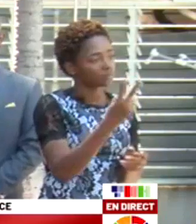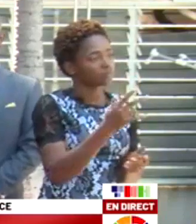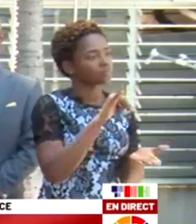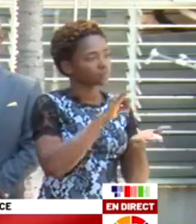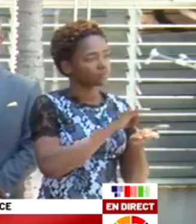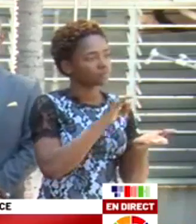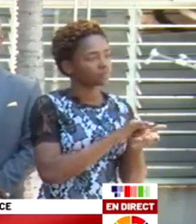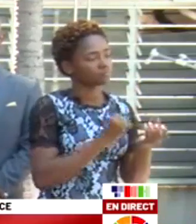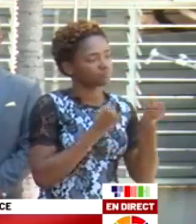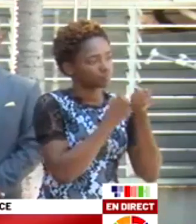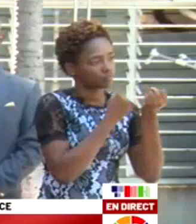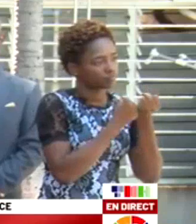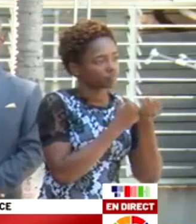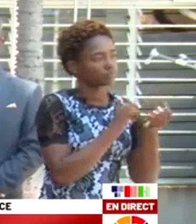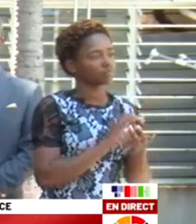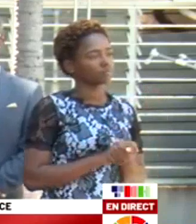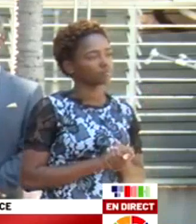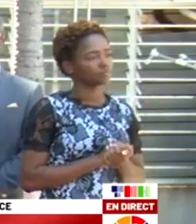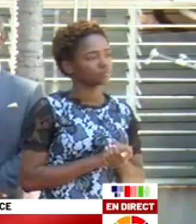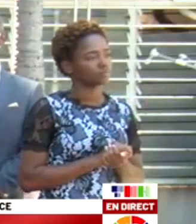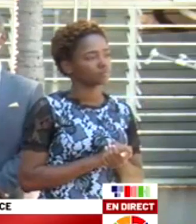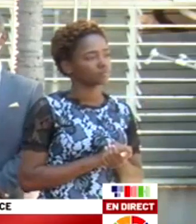ça est soutenable. Nous croyons que